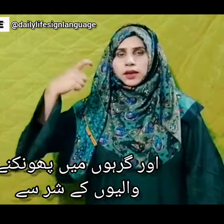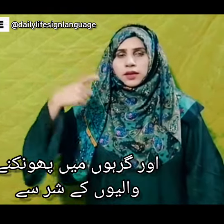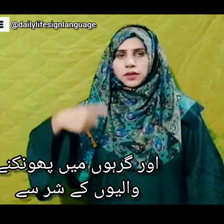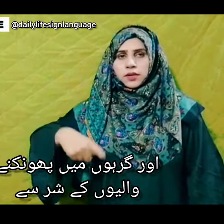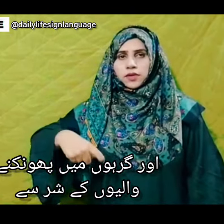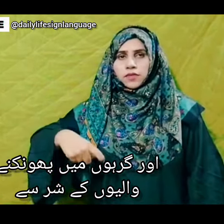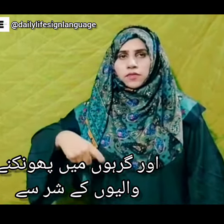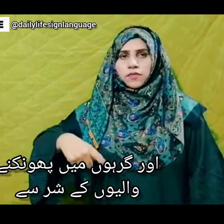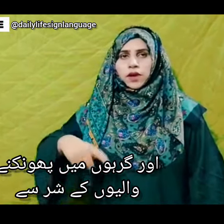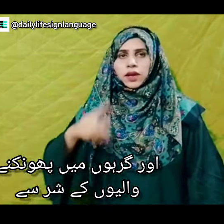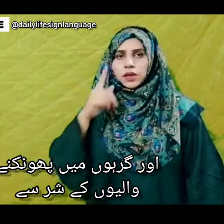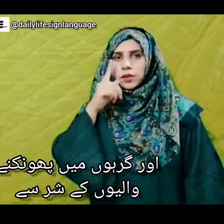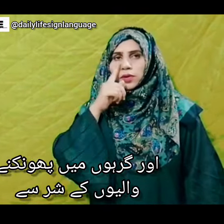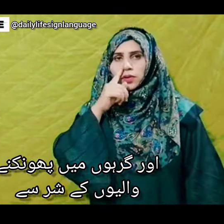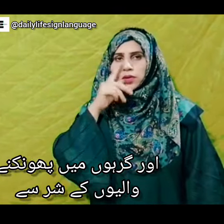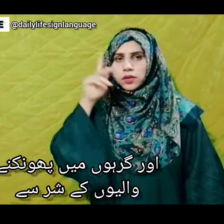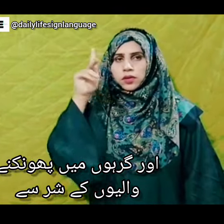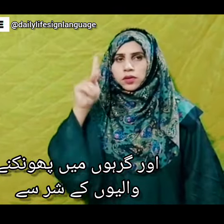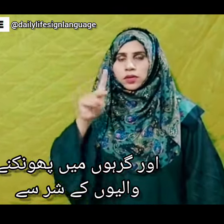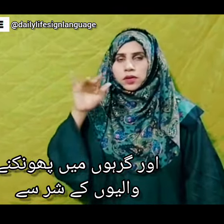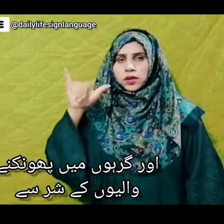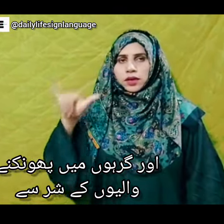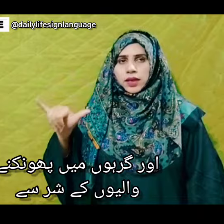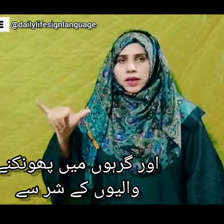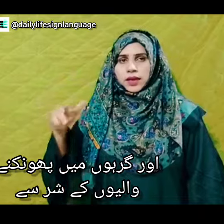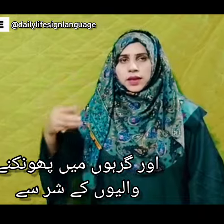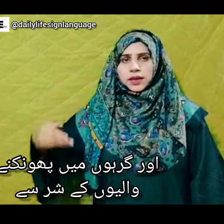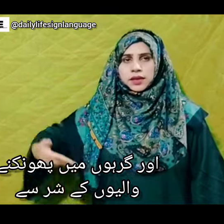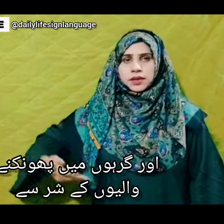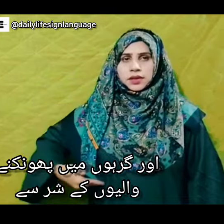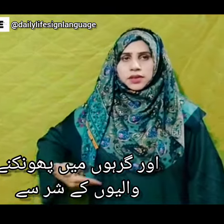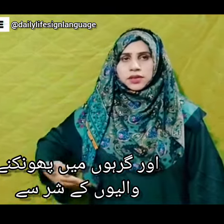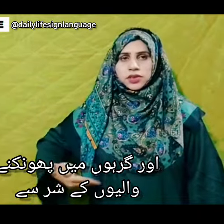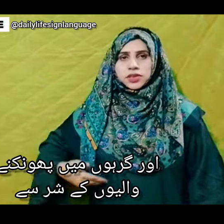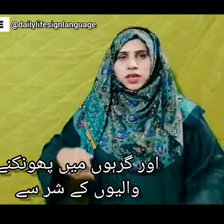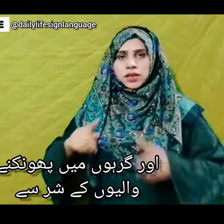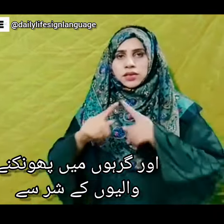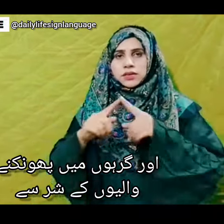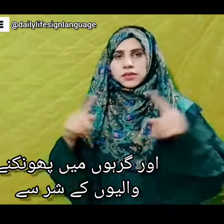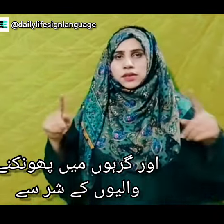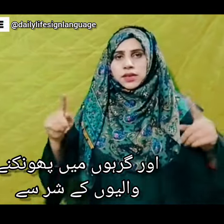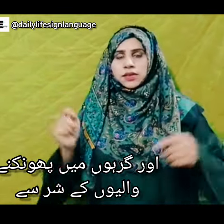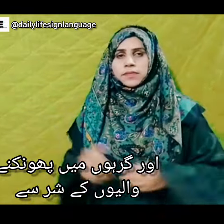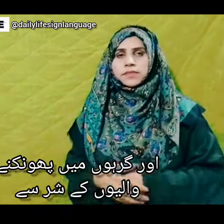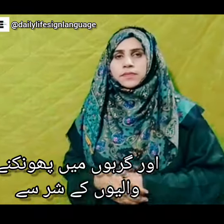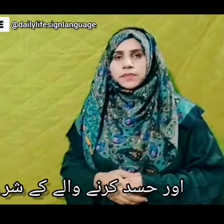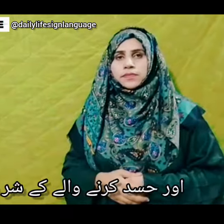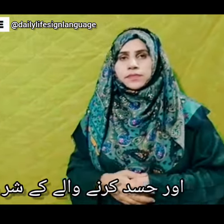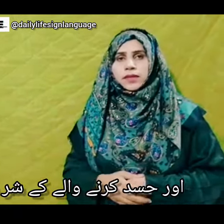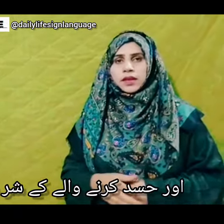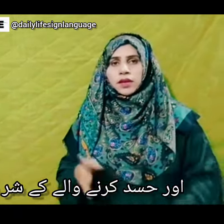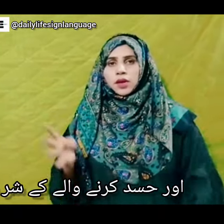کے شر سے اور